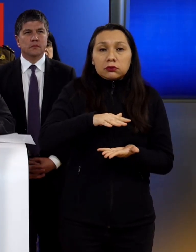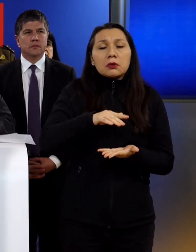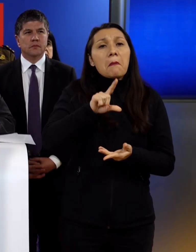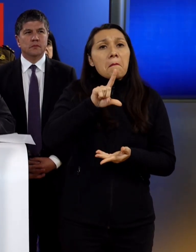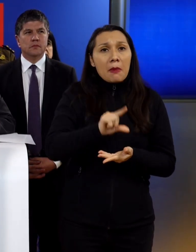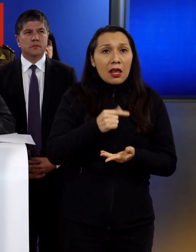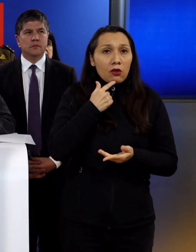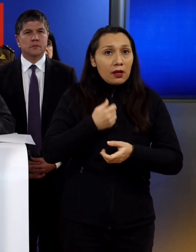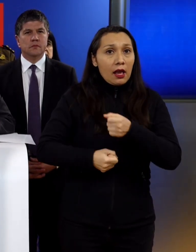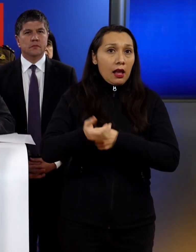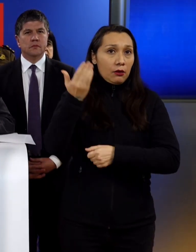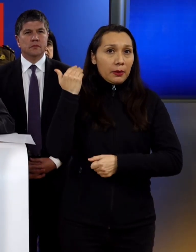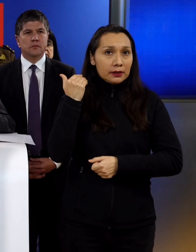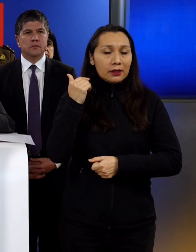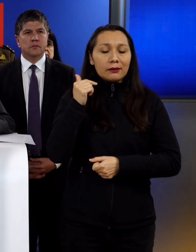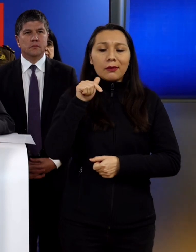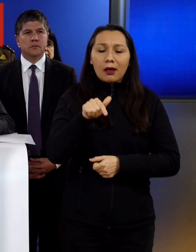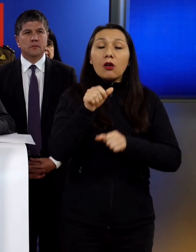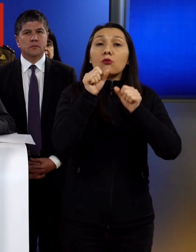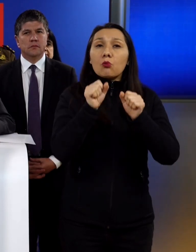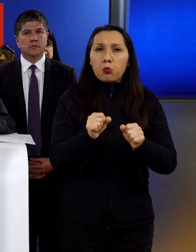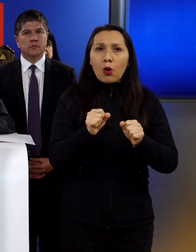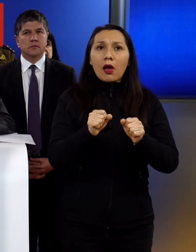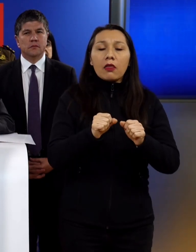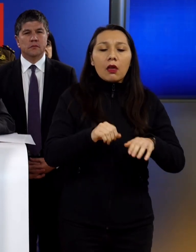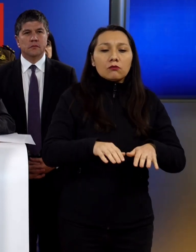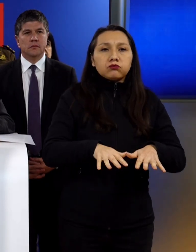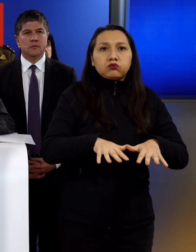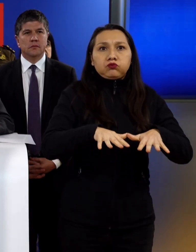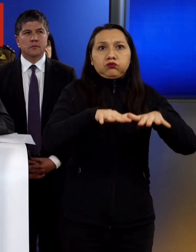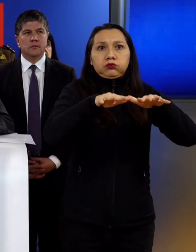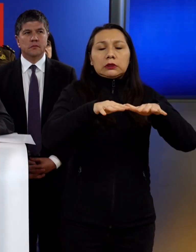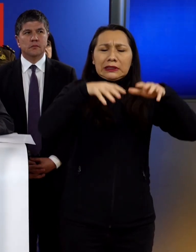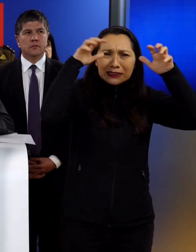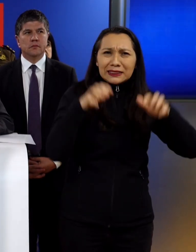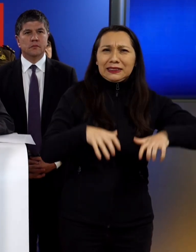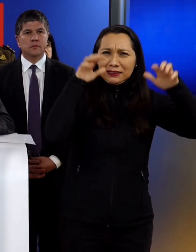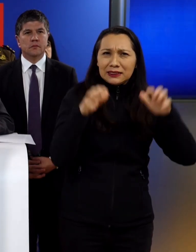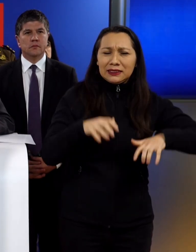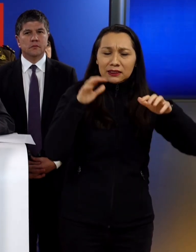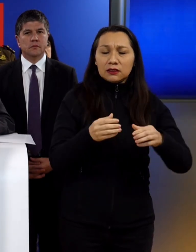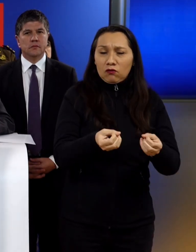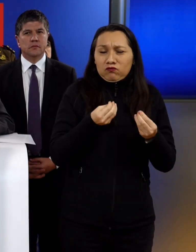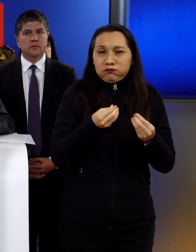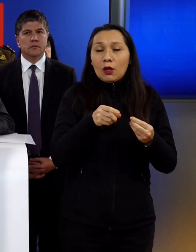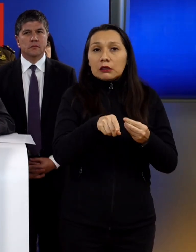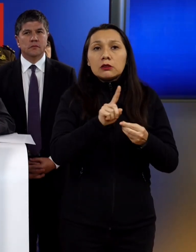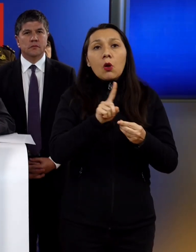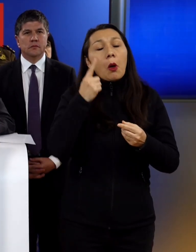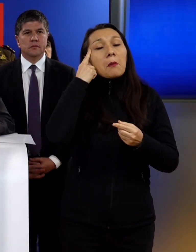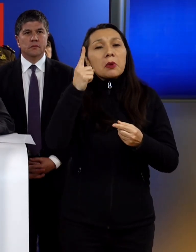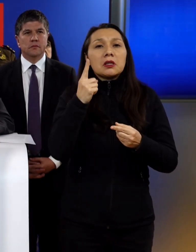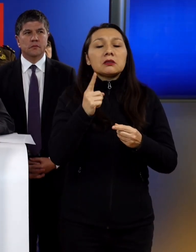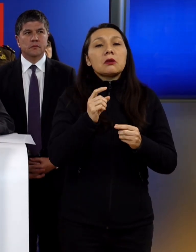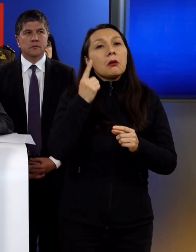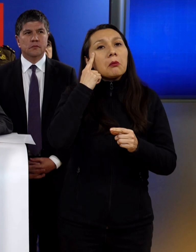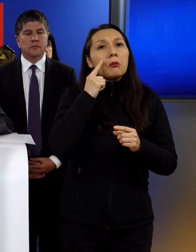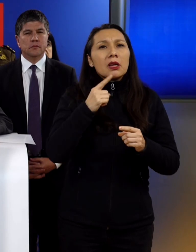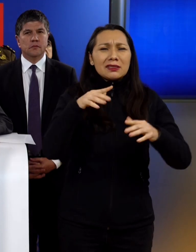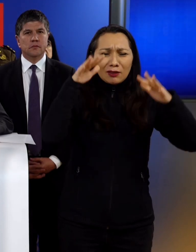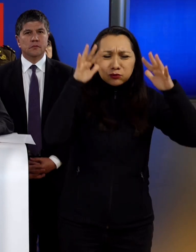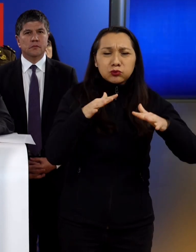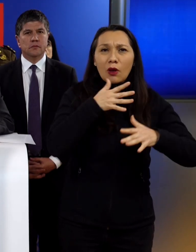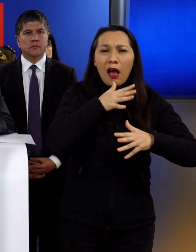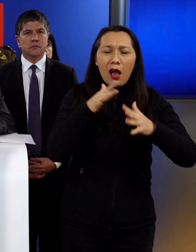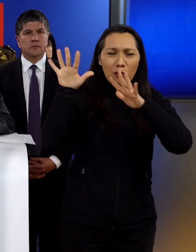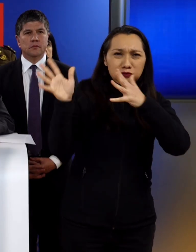cantidades inferiores, estas se pueden concentrar en episodios muy intensos. Entonces, esto no nos libra de que podamos tener